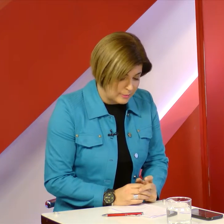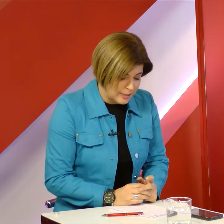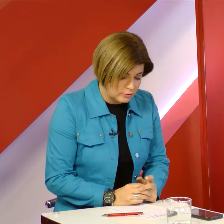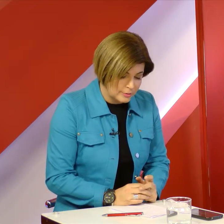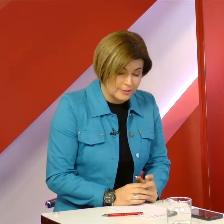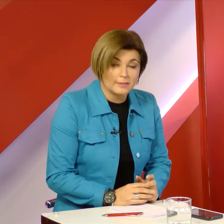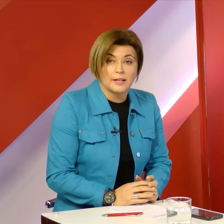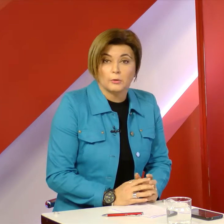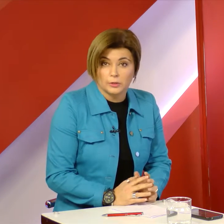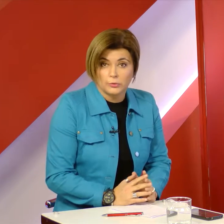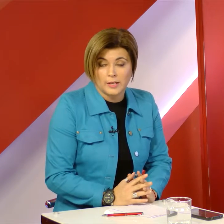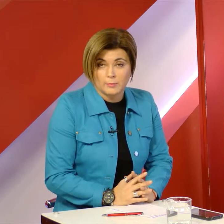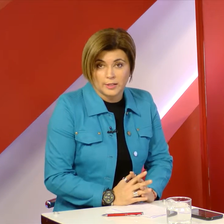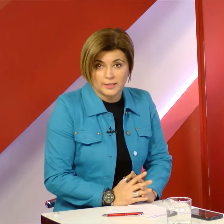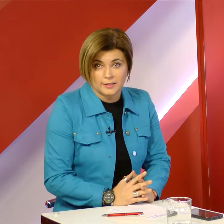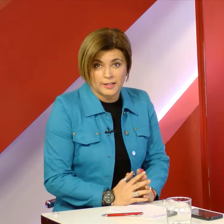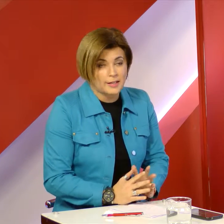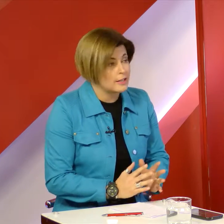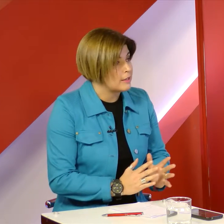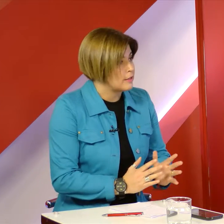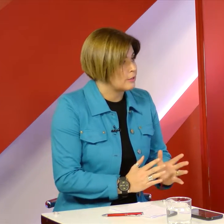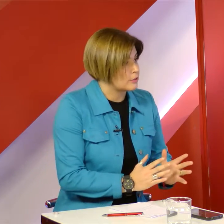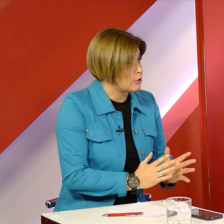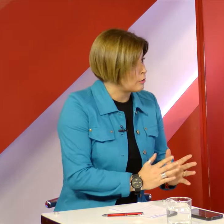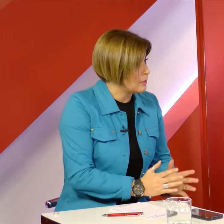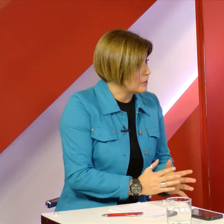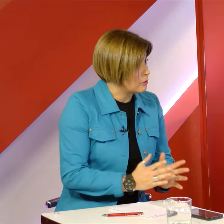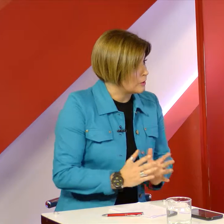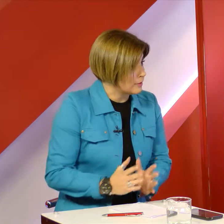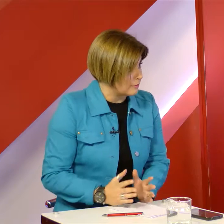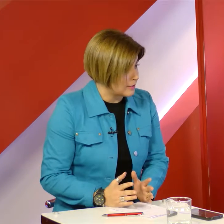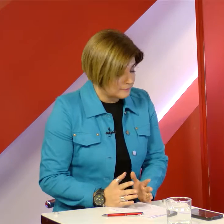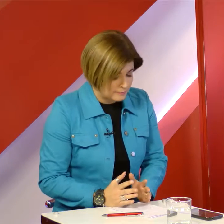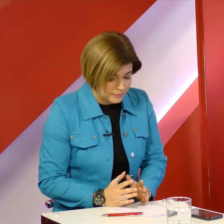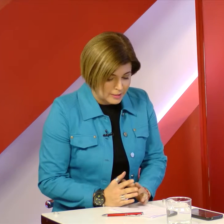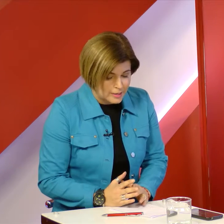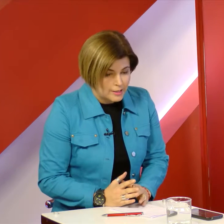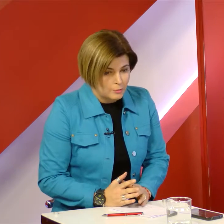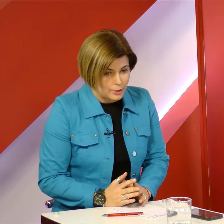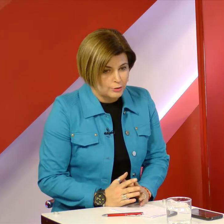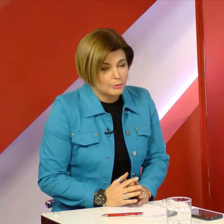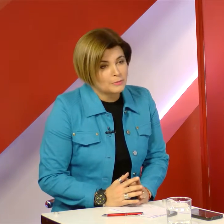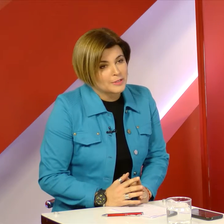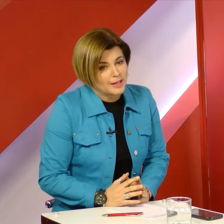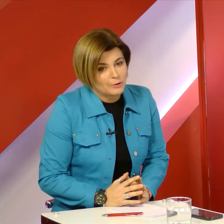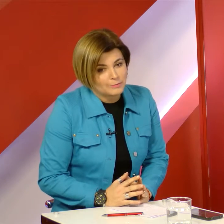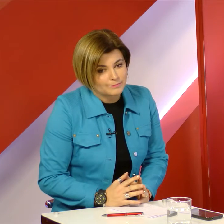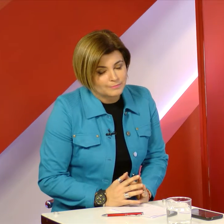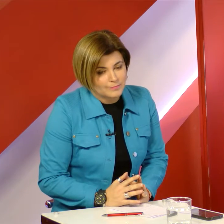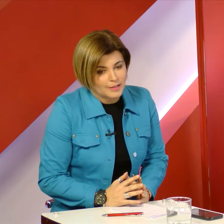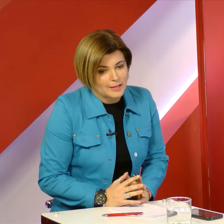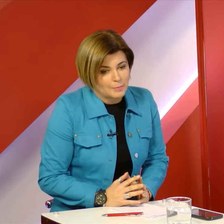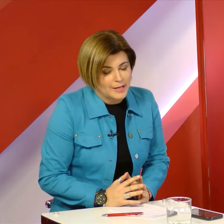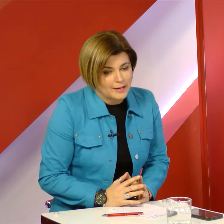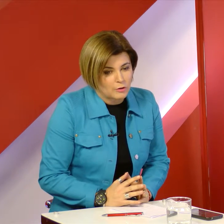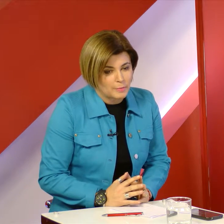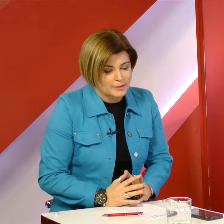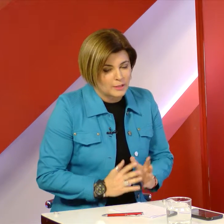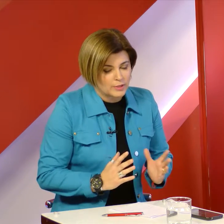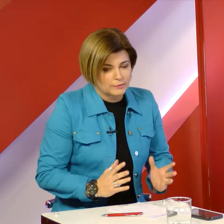Valparaíso, presidente de la Juventud de la Democracia Cristiana entre los años 2000 y 2003, ¿verdad? Así es. Bueno, lo hemos invitado para compartir algunas